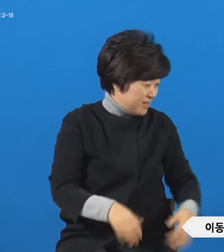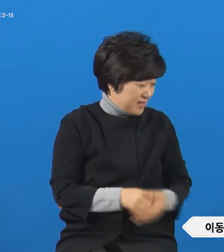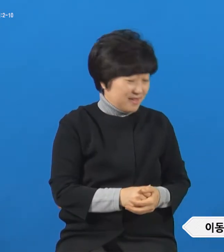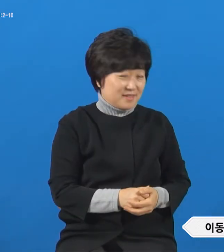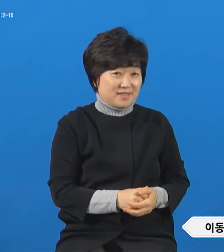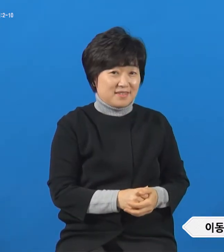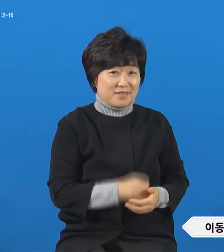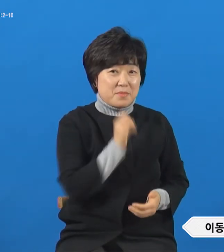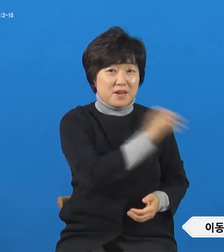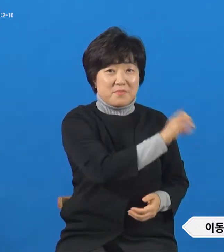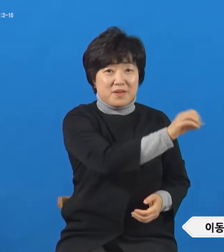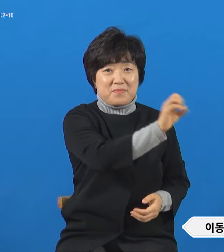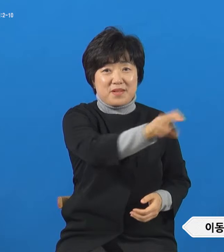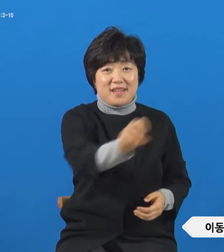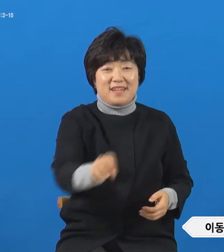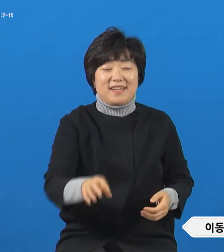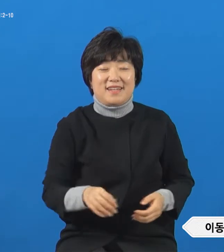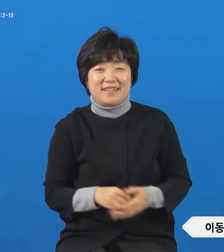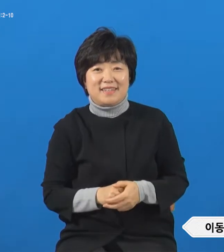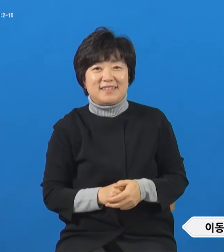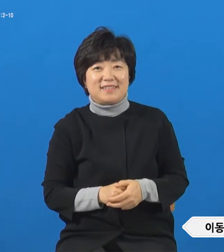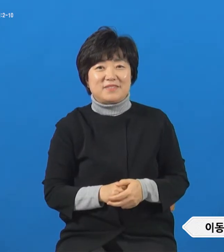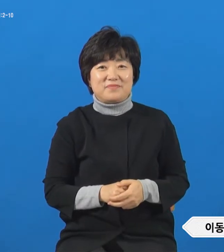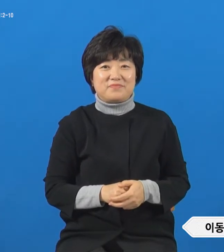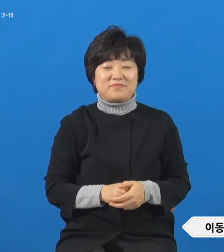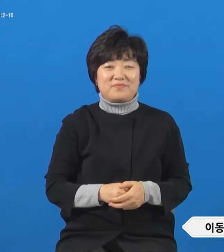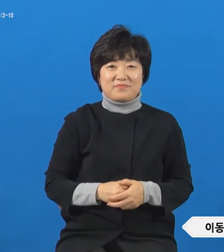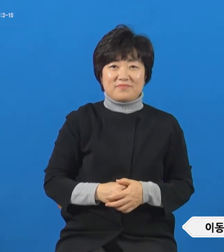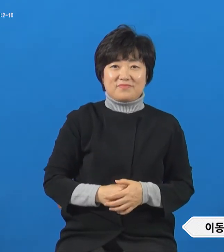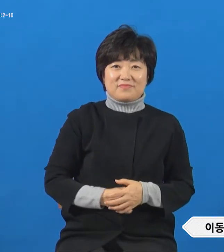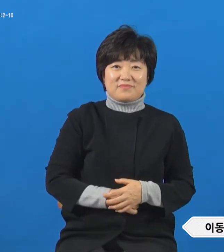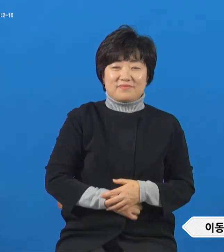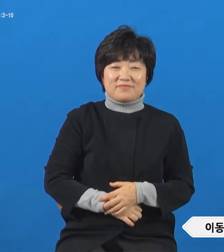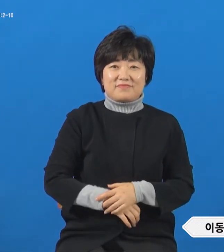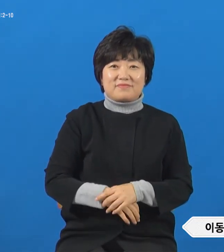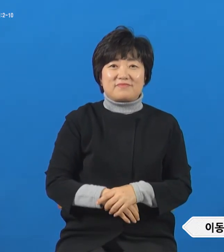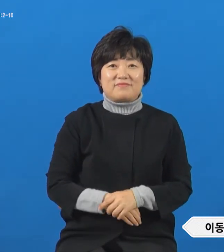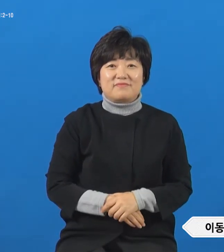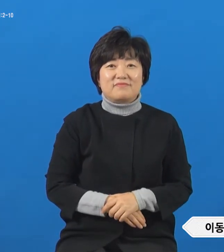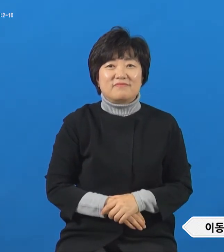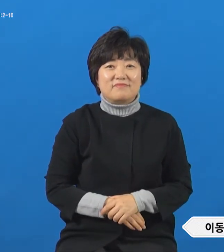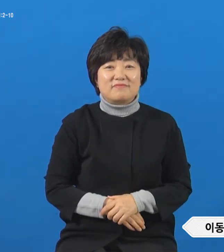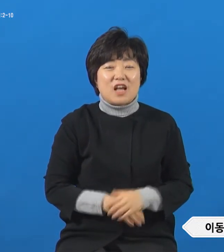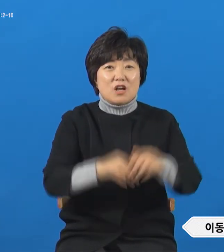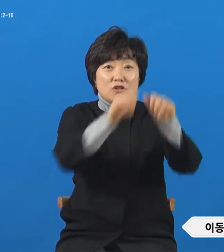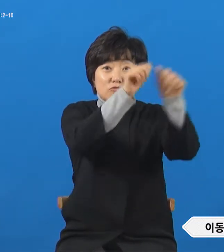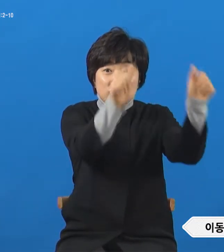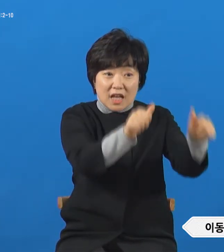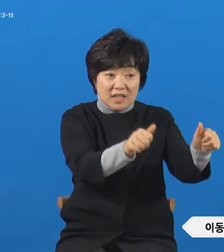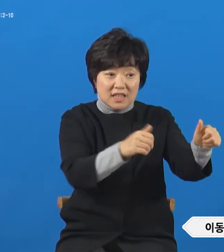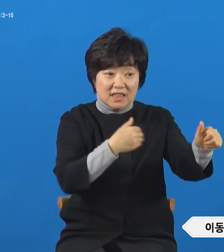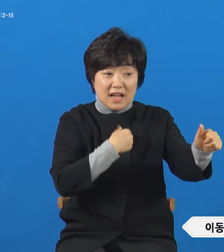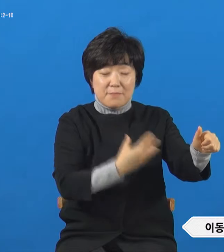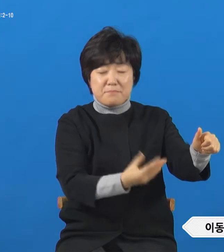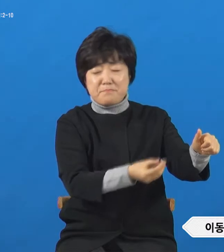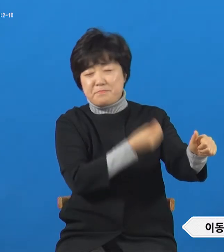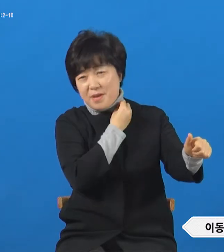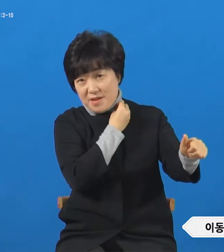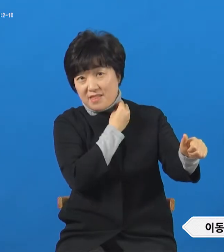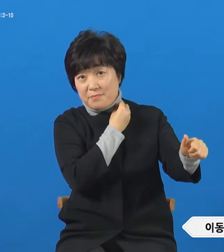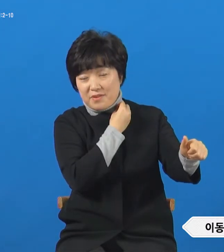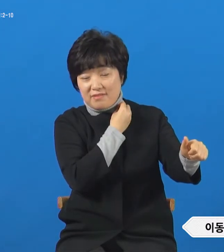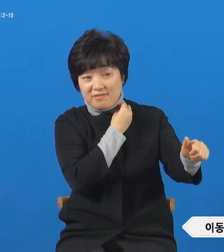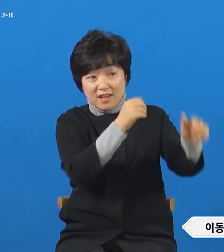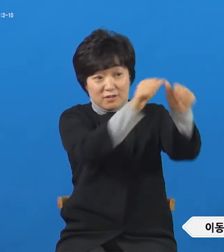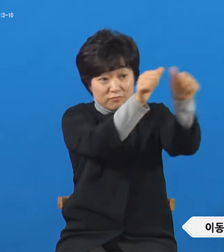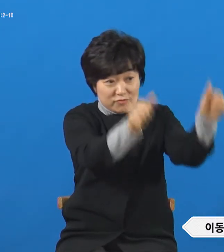해보세요. 시작. 우상은 허상이에요. 네. 자, 우상이 우리를 배반할 때, 우상이